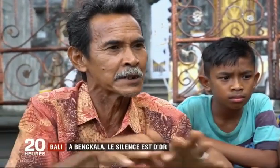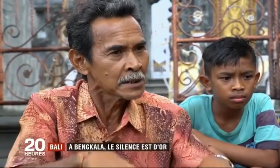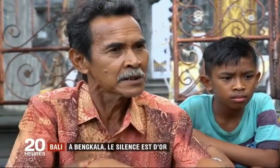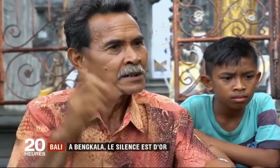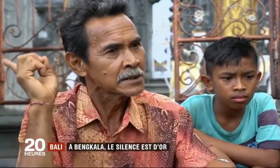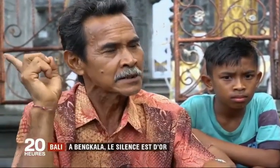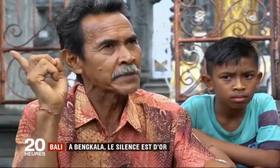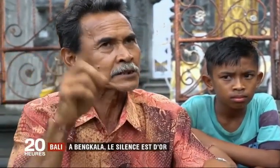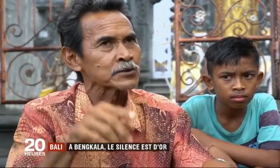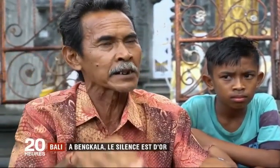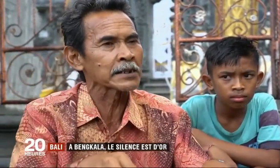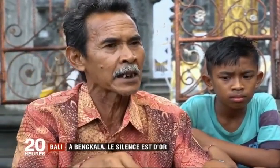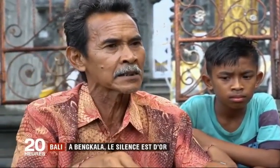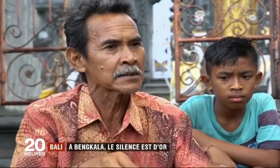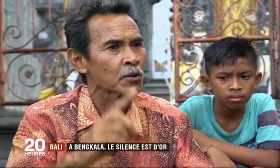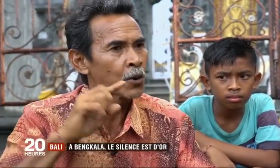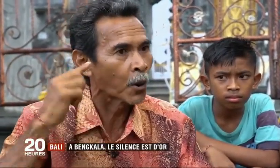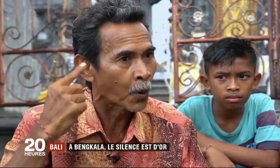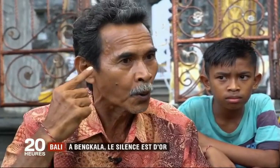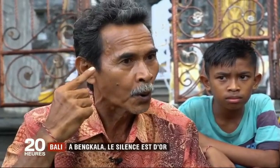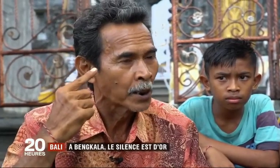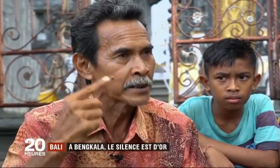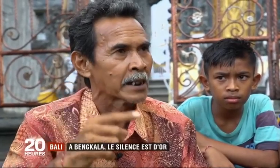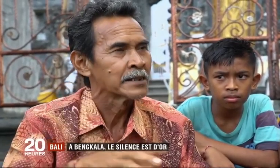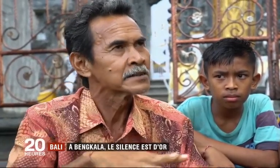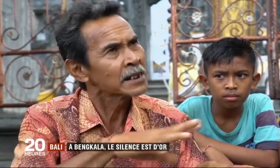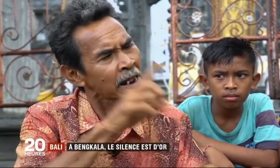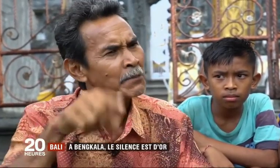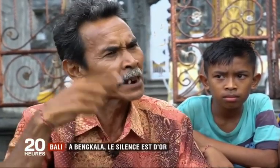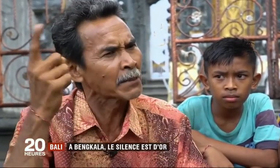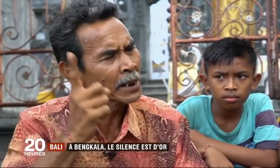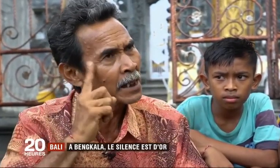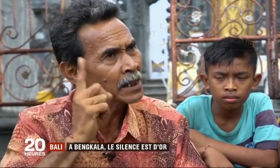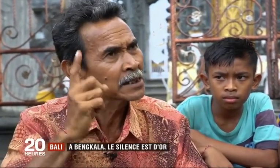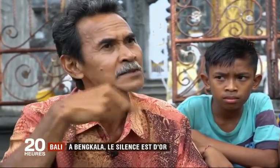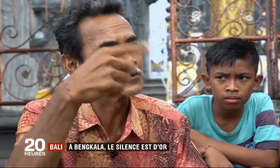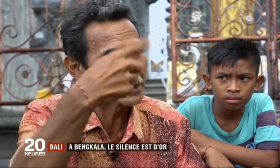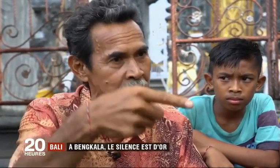des années, des études ont été faites et les scientifiques ont conclu à un gène récessif.